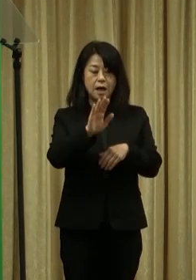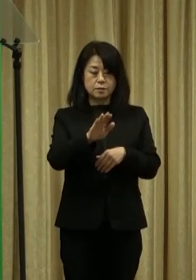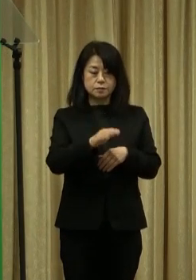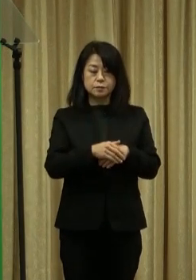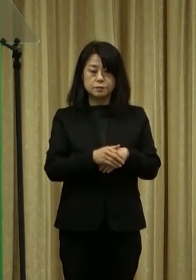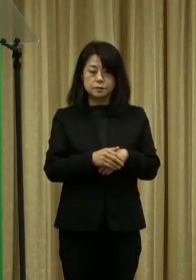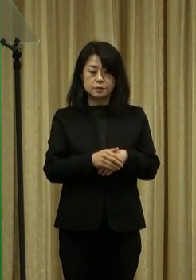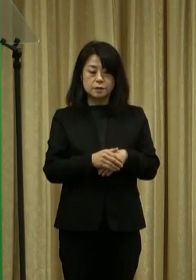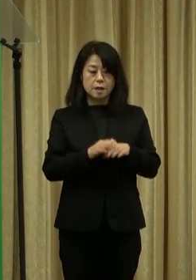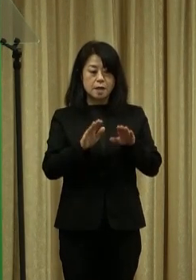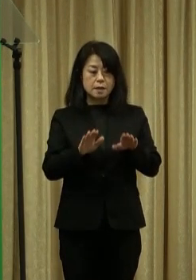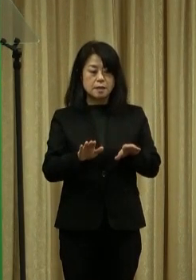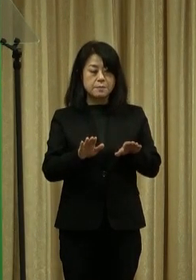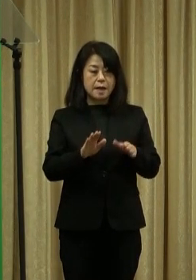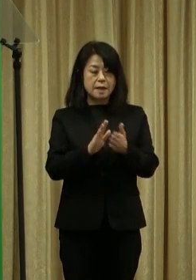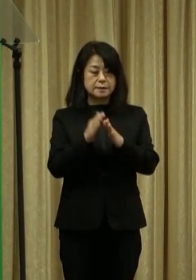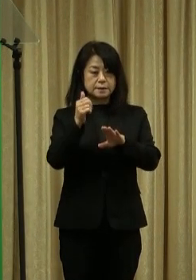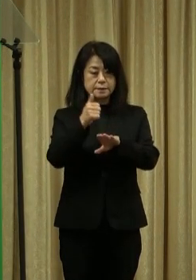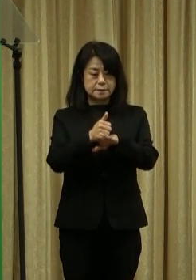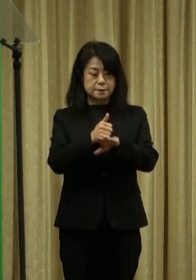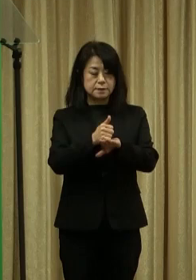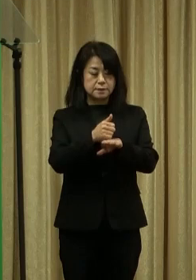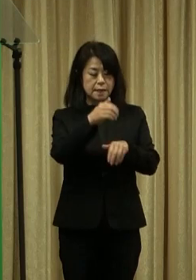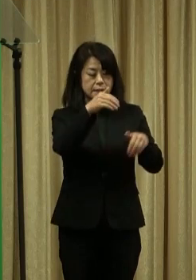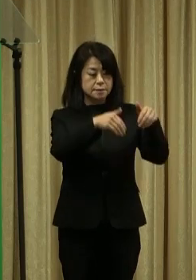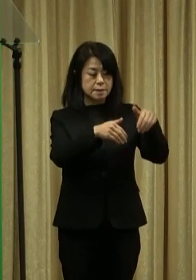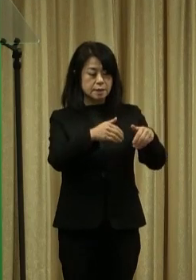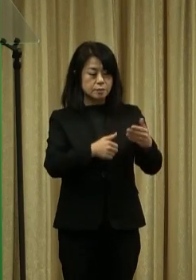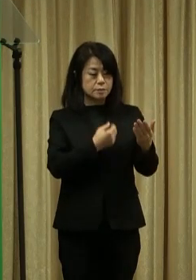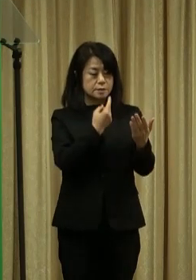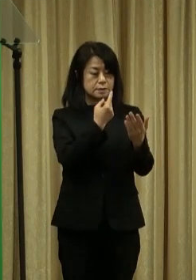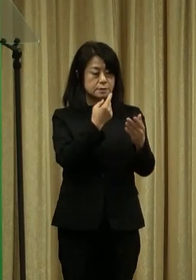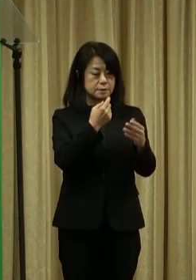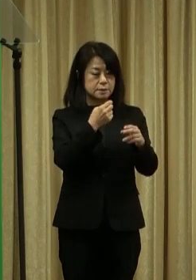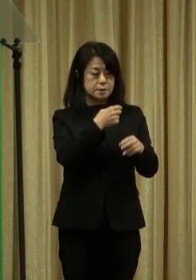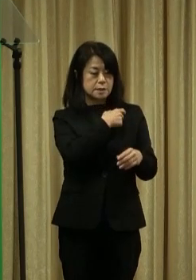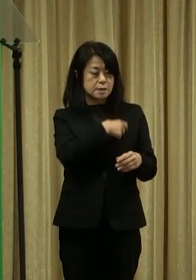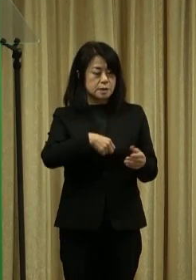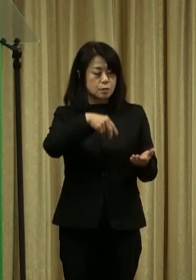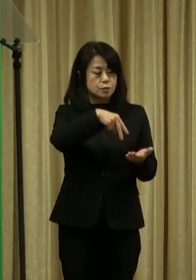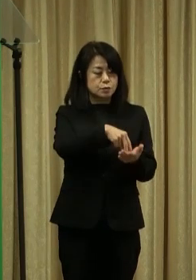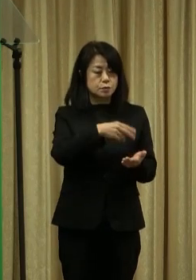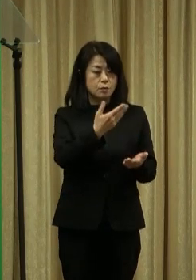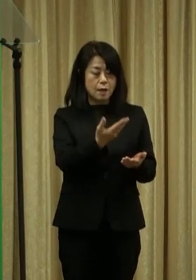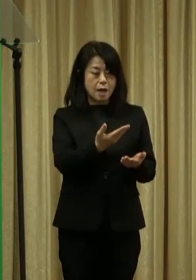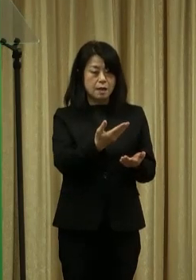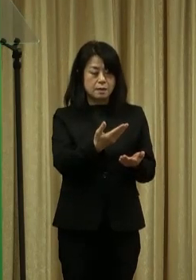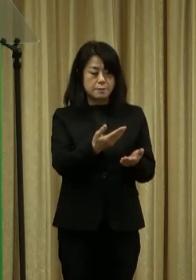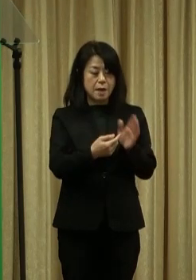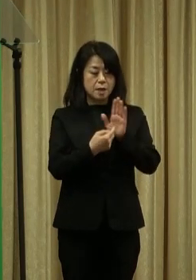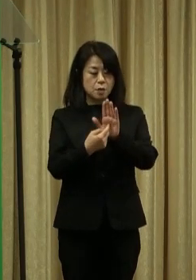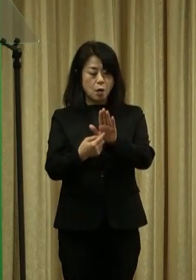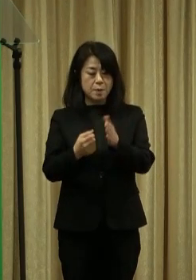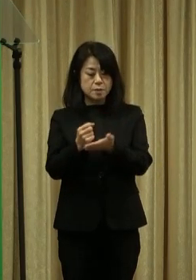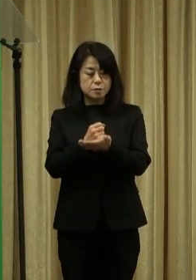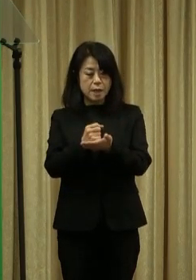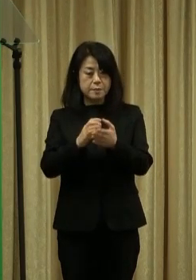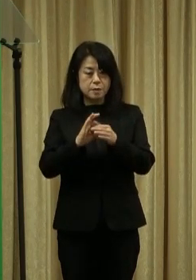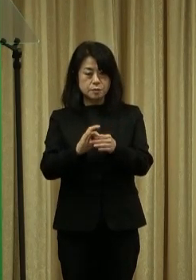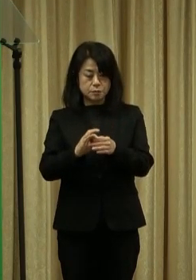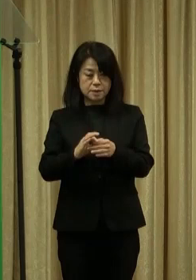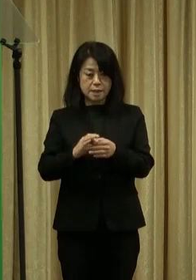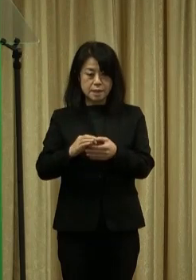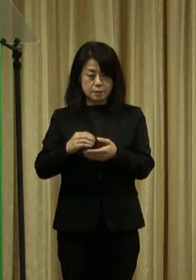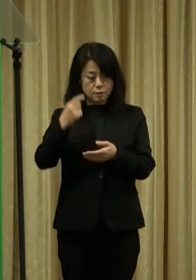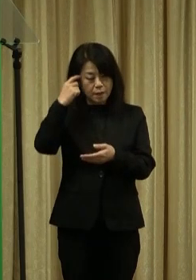あ、現状知事のお考え、知事選に出馬するかどうか、そして出馬表明するタイミングについて今のお考えをお聞